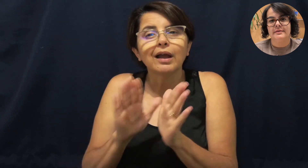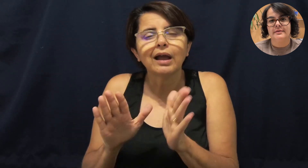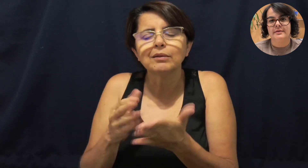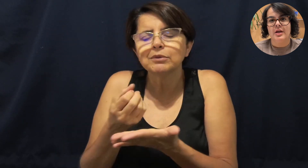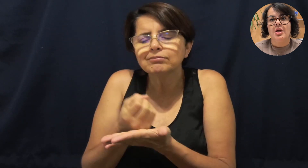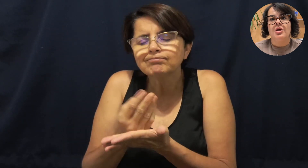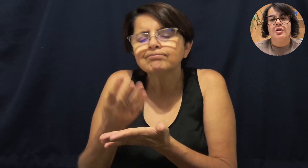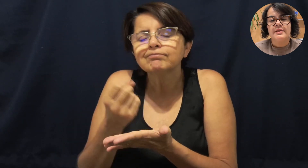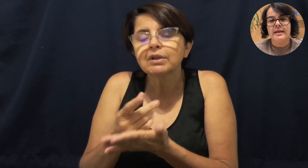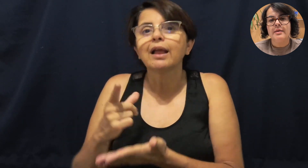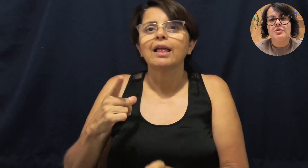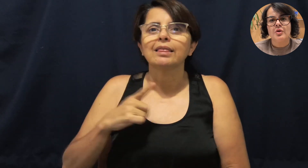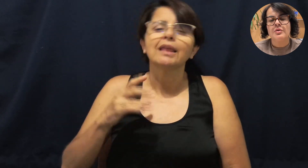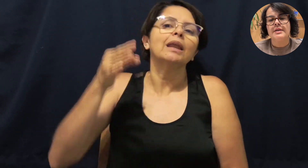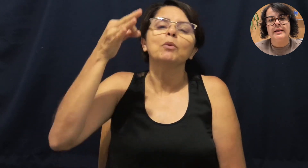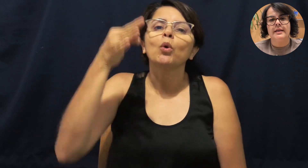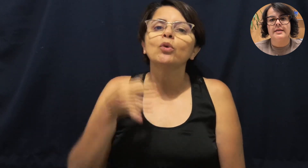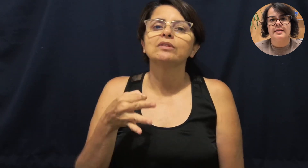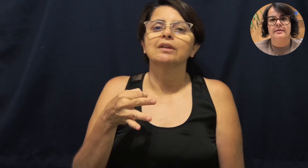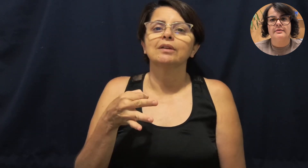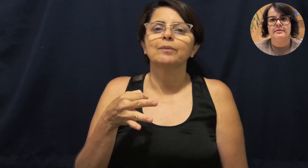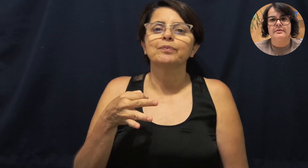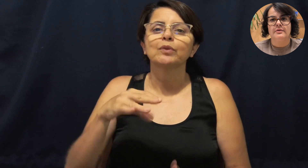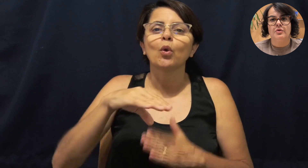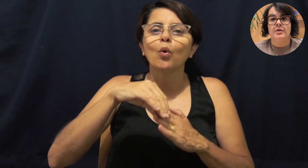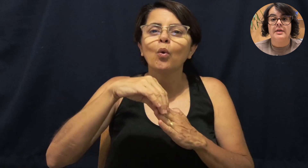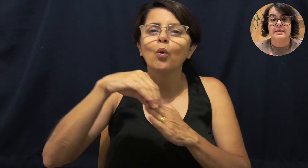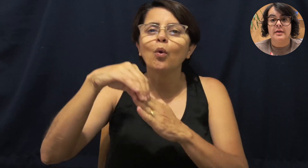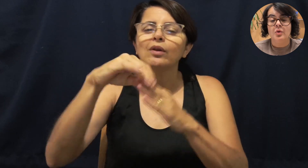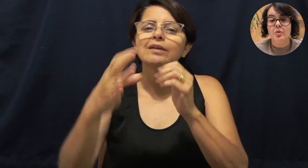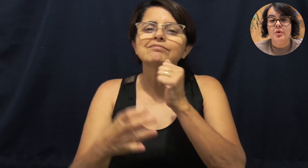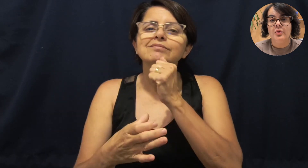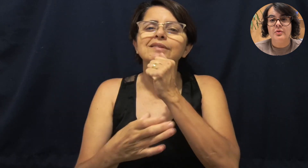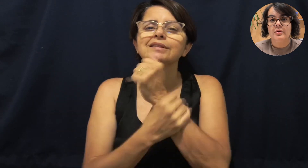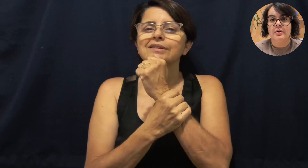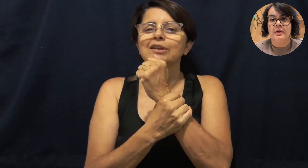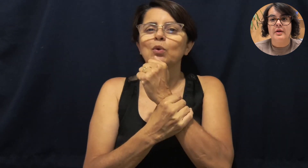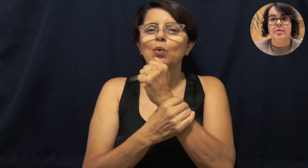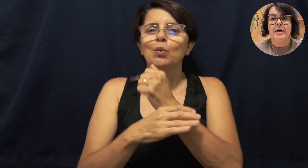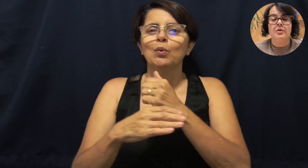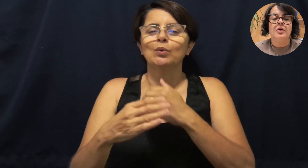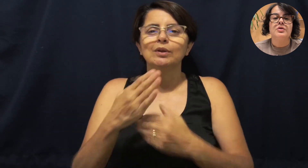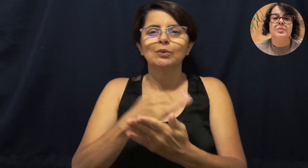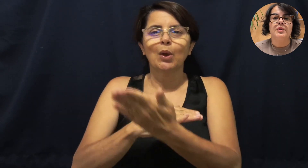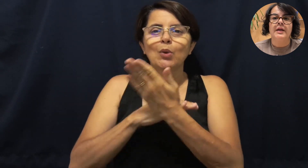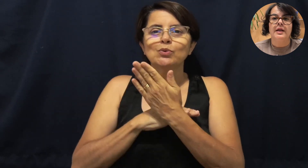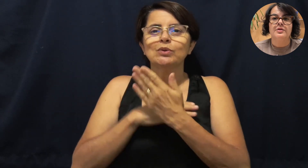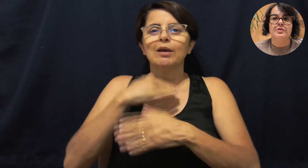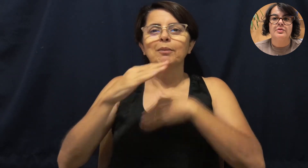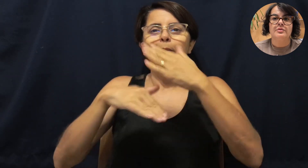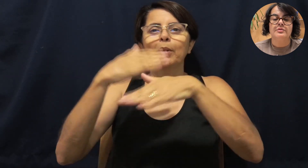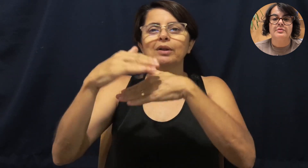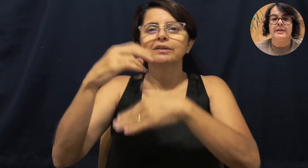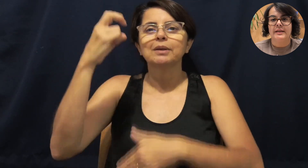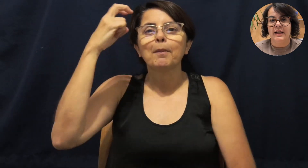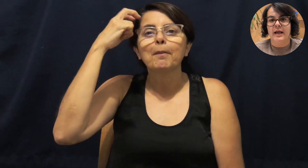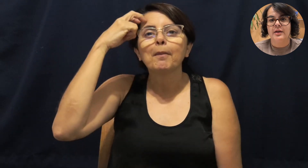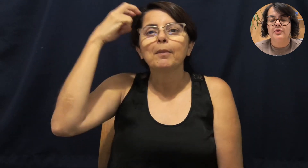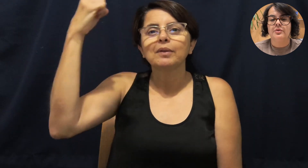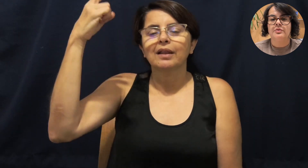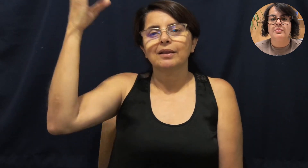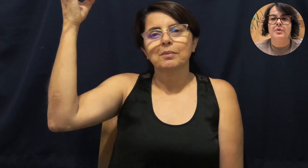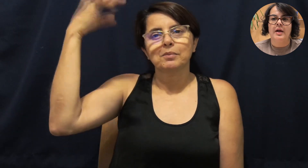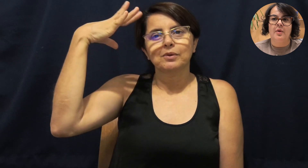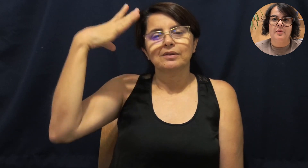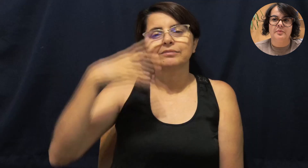seca, nós teremos com certeza um guia seguro para o nosso progresso,